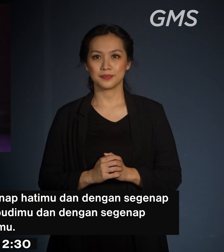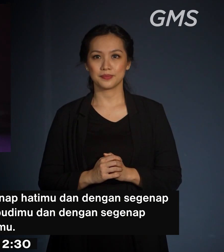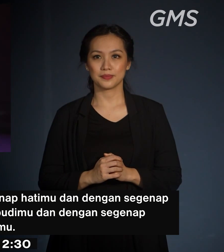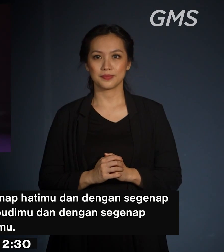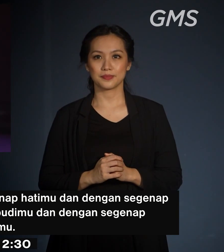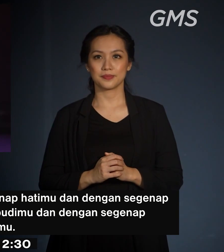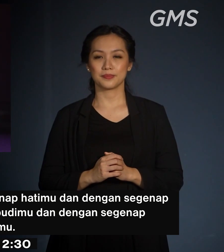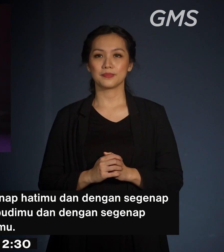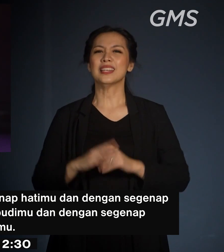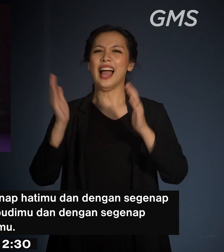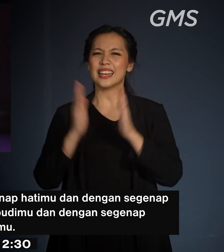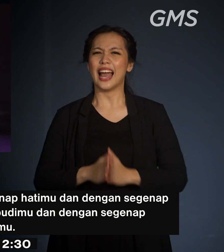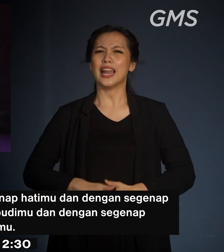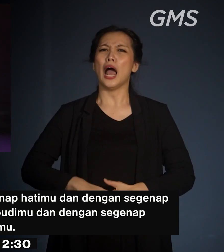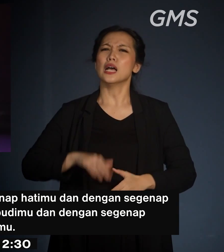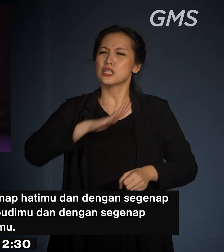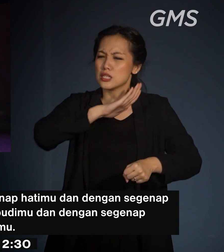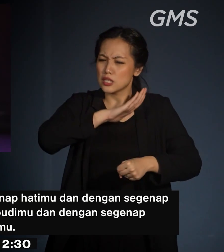Dan dengan segenap